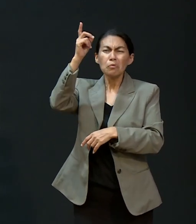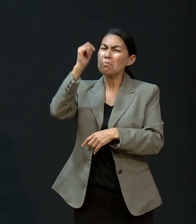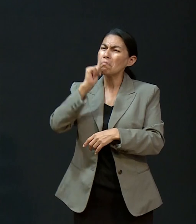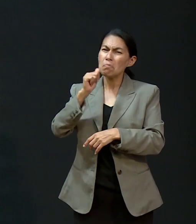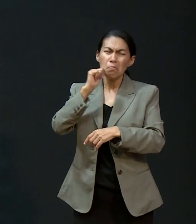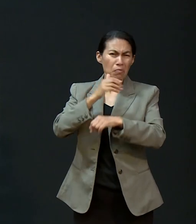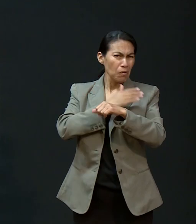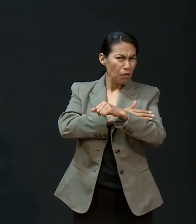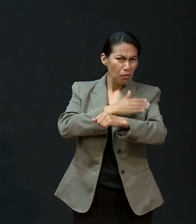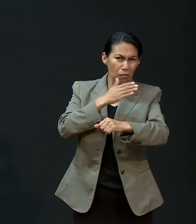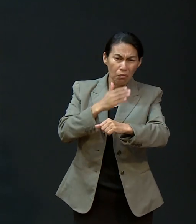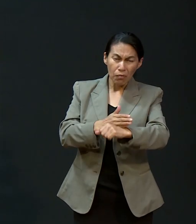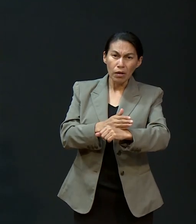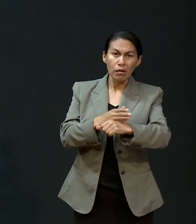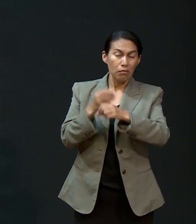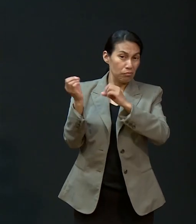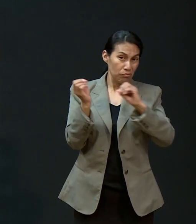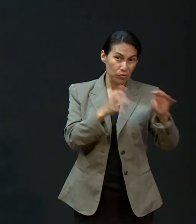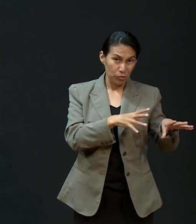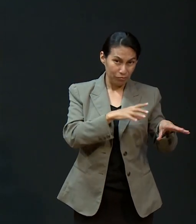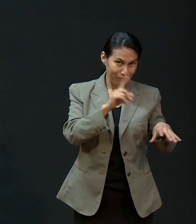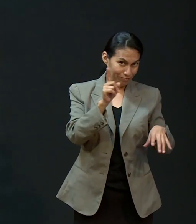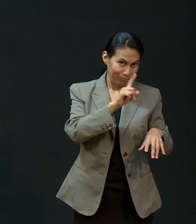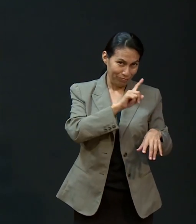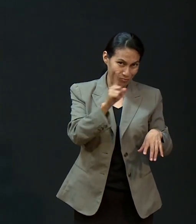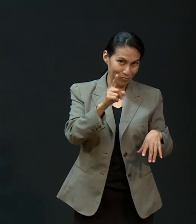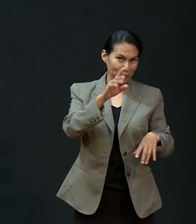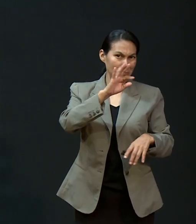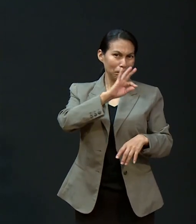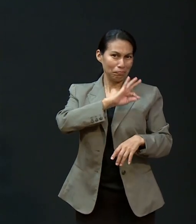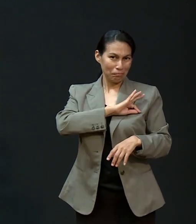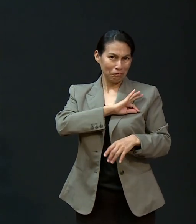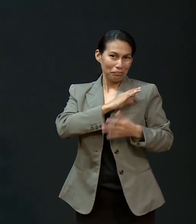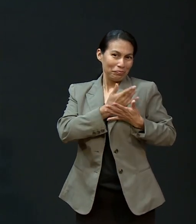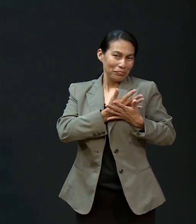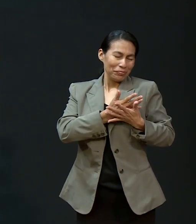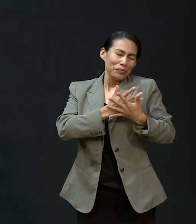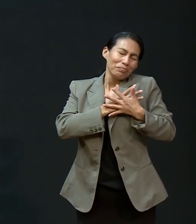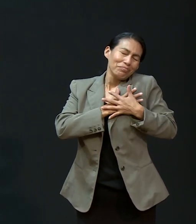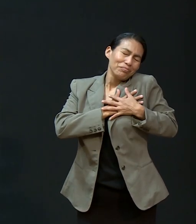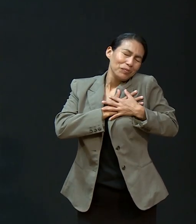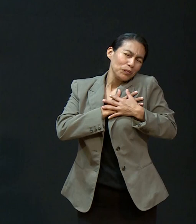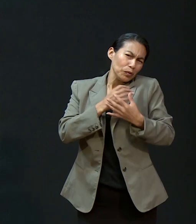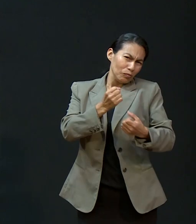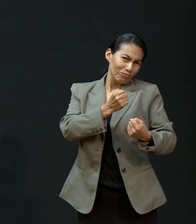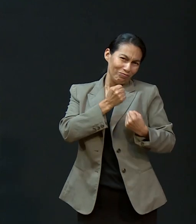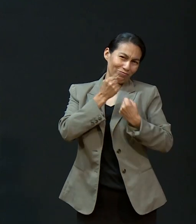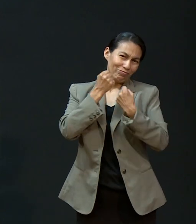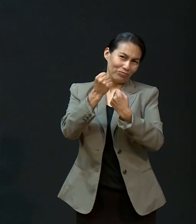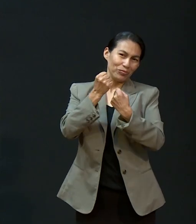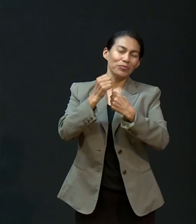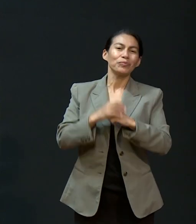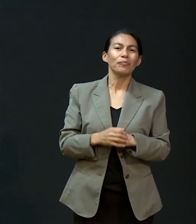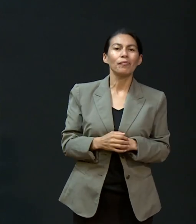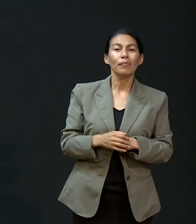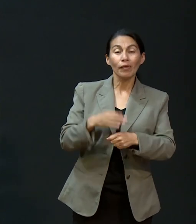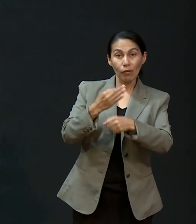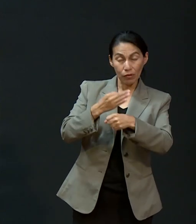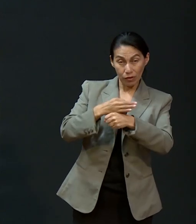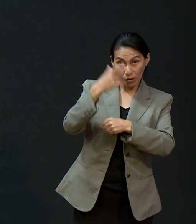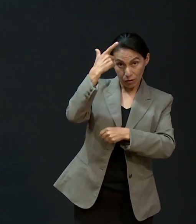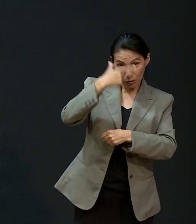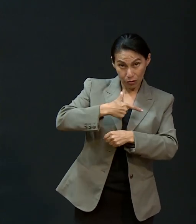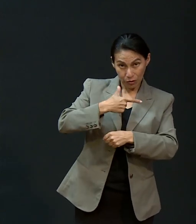proceso, Dios te acompañará y no te dejará y fortalecerá tu fe, tu esperanza y tu amor.